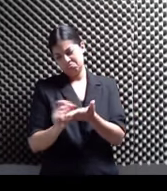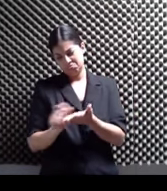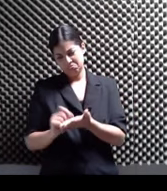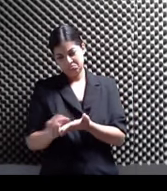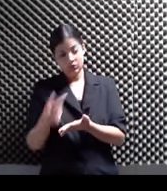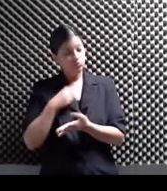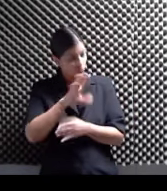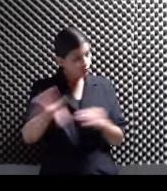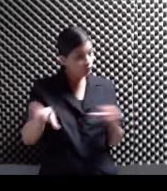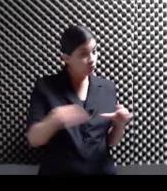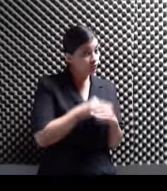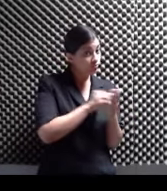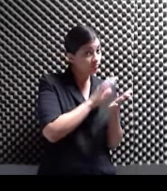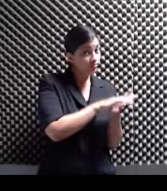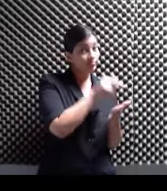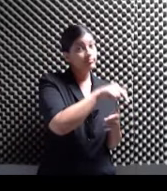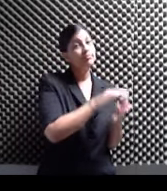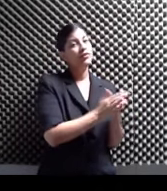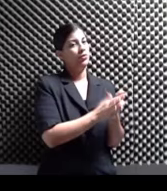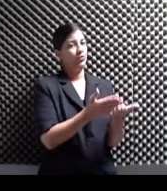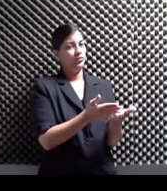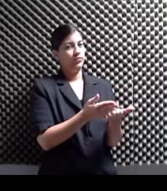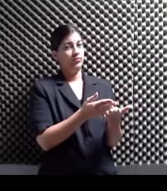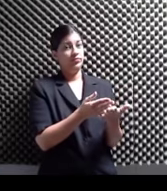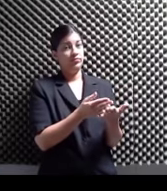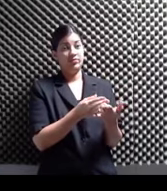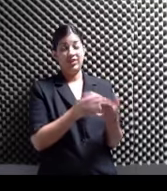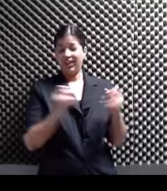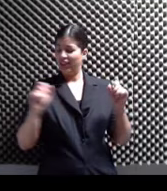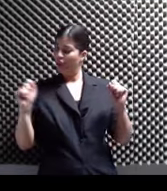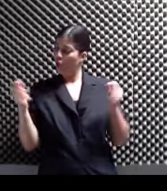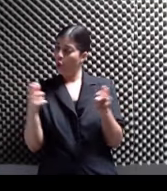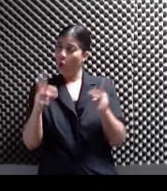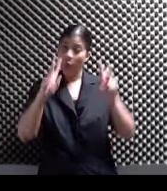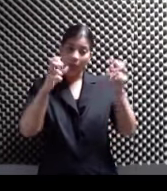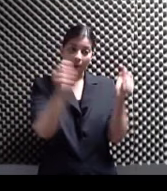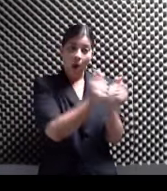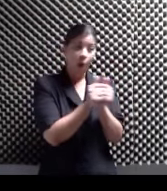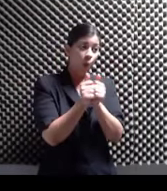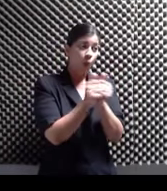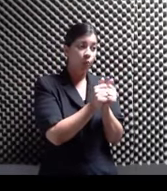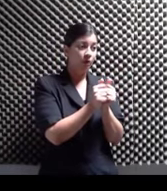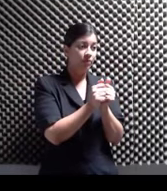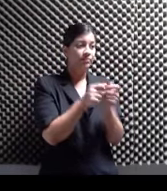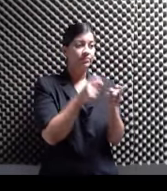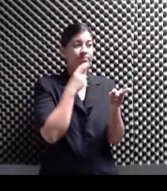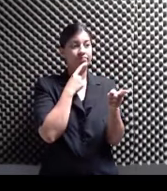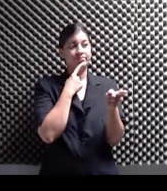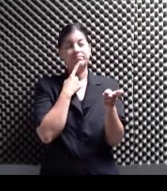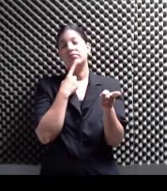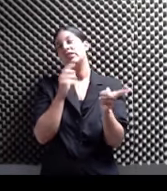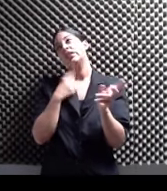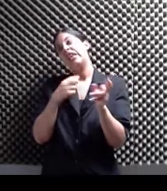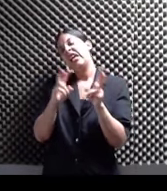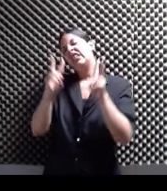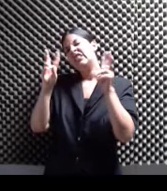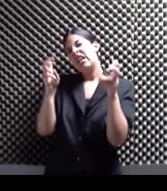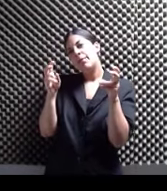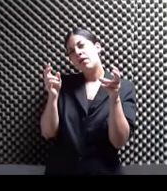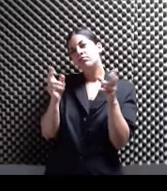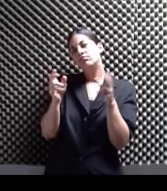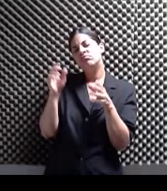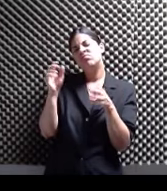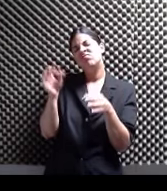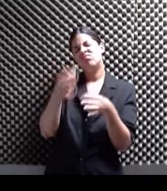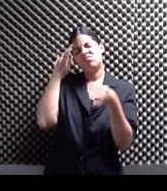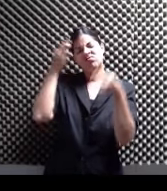este libro. Y casi todo pues tenían ese tema en común. Ya una vez unificaste el tema y dices, pues me falta abordarlo por este lado, de esta